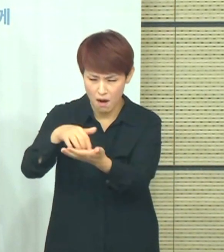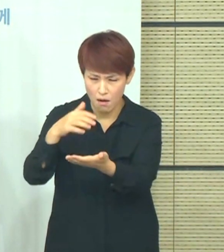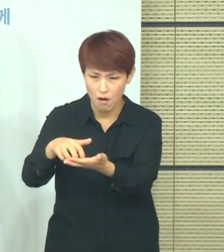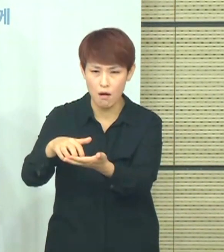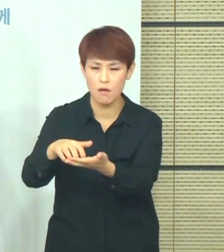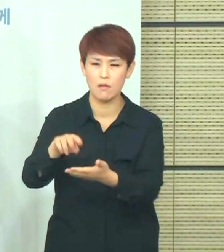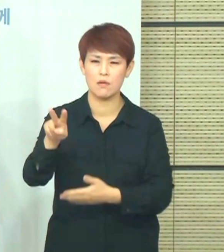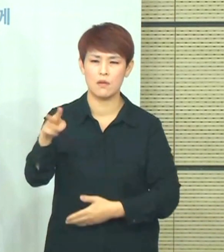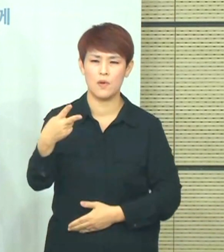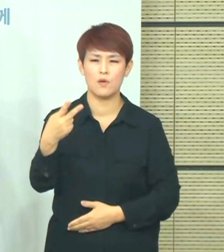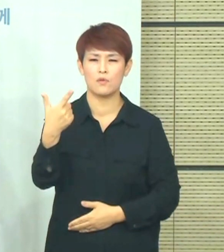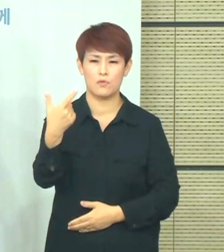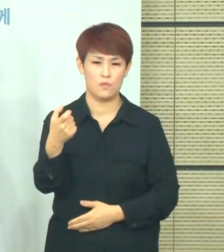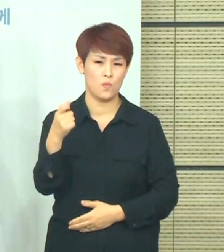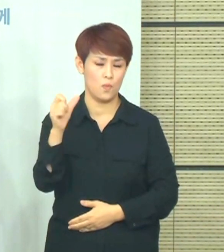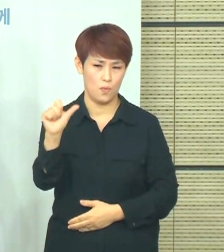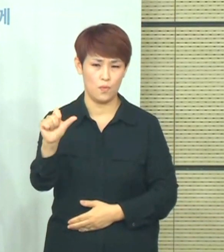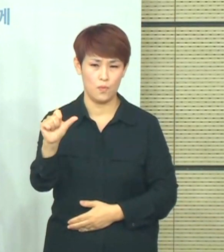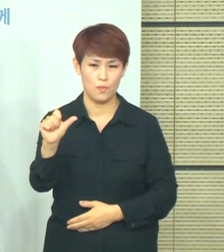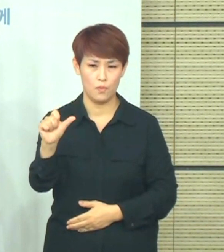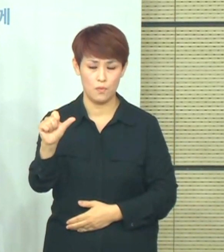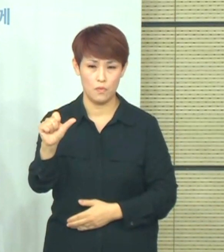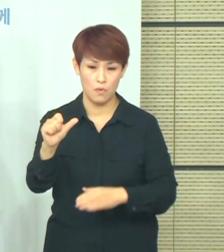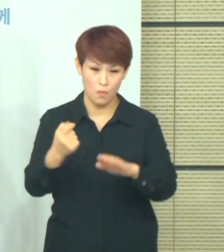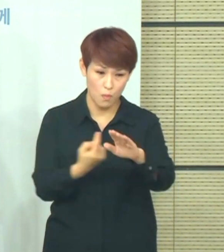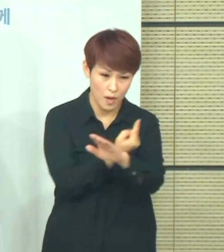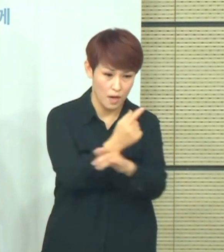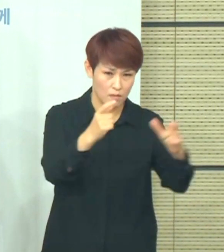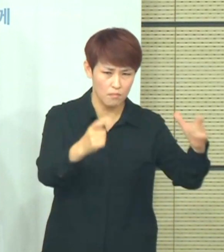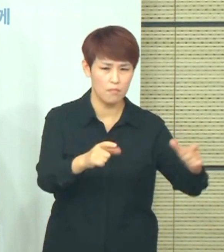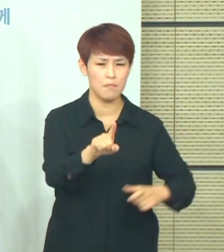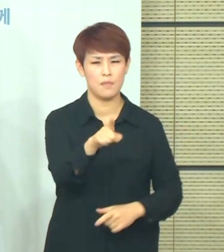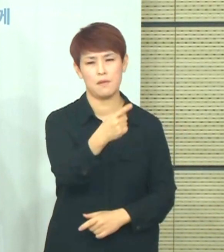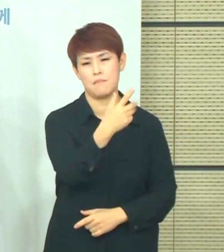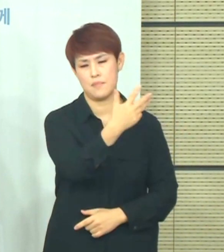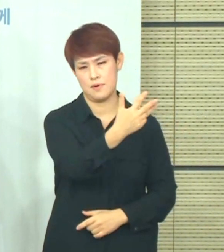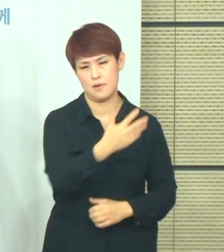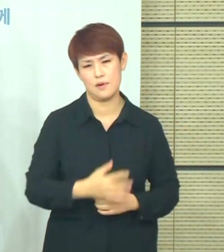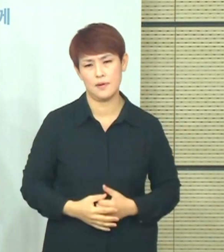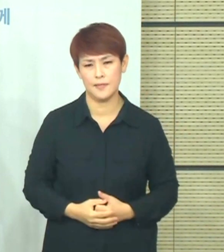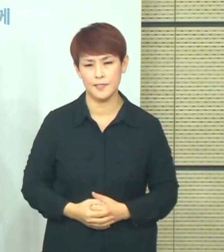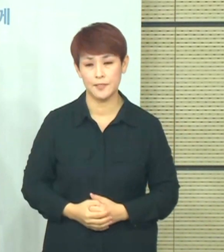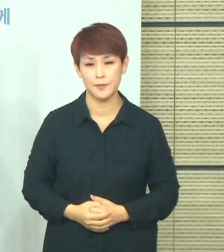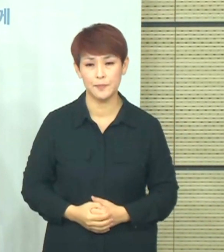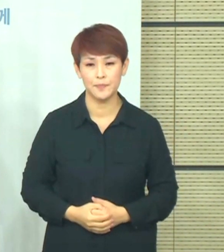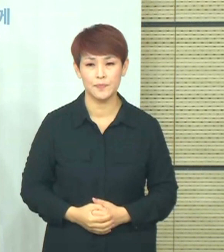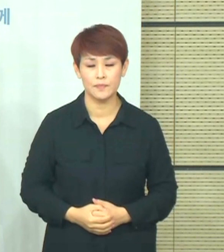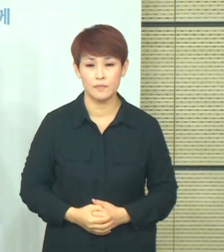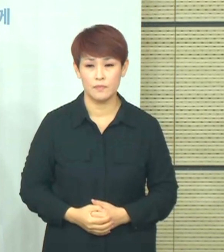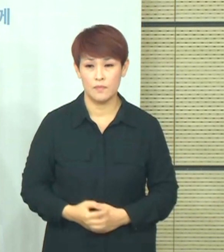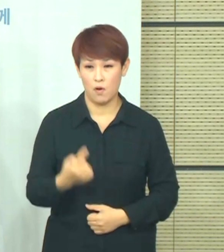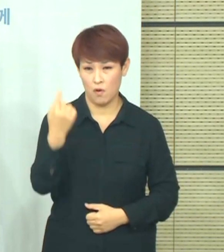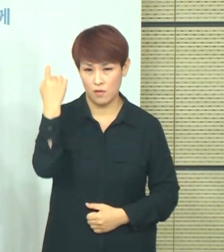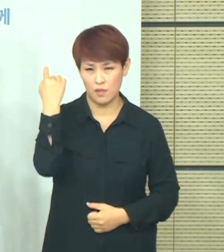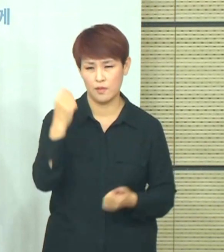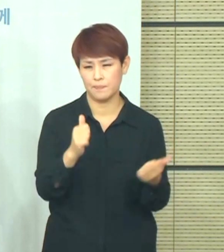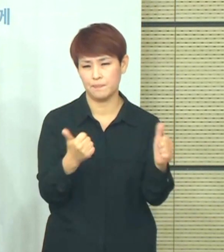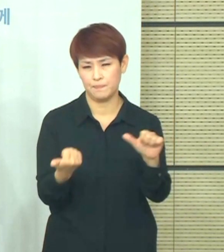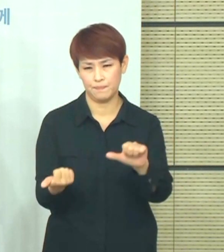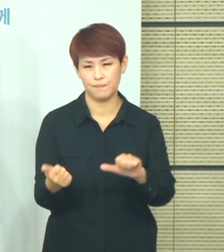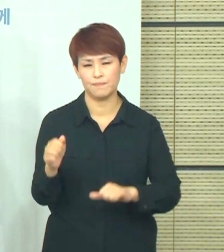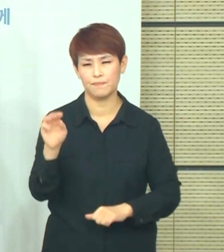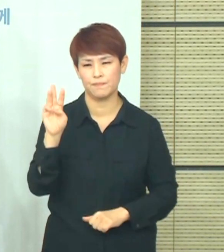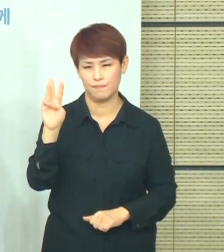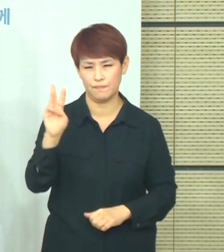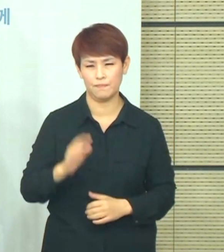70%인 255명이고 비수도권 지역은 108명입니다. 어제 세 분의 환자분이